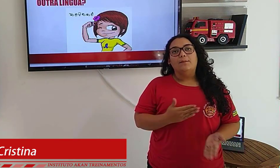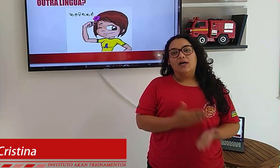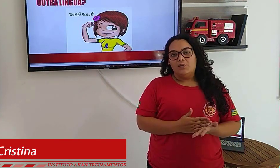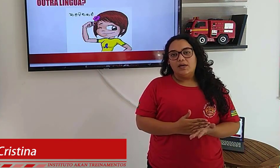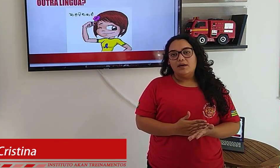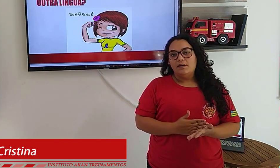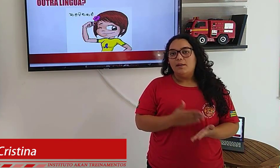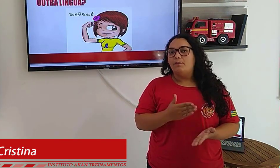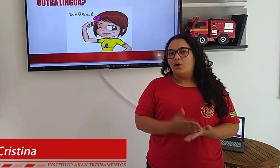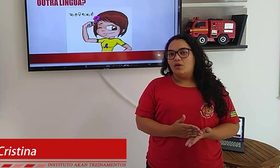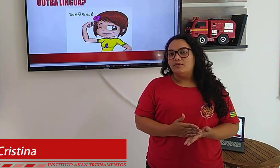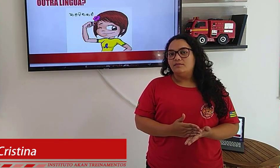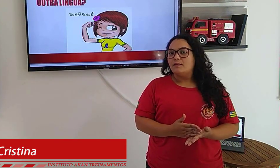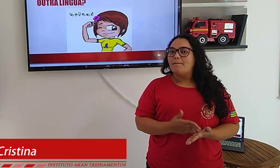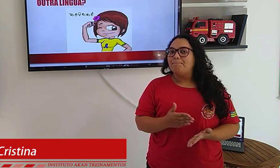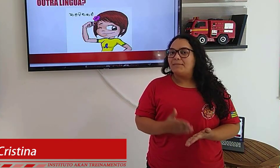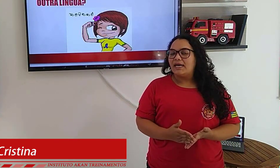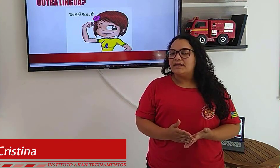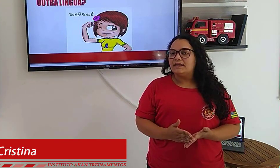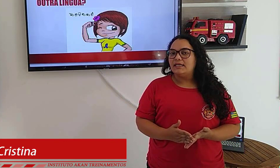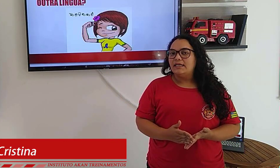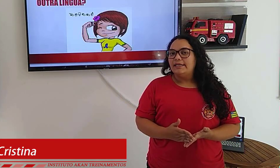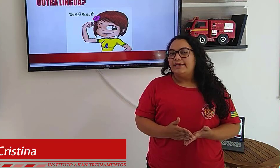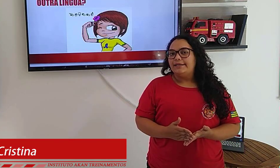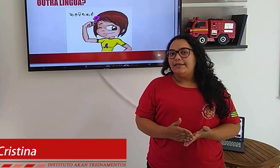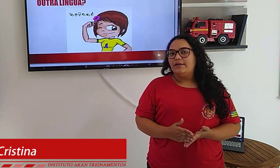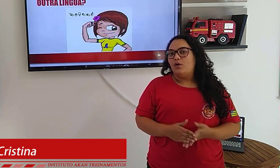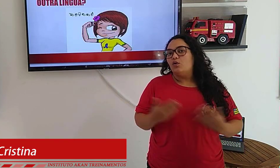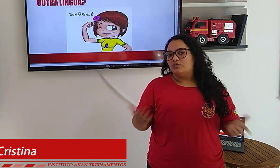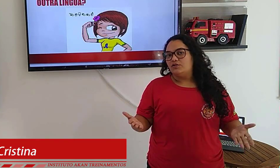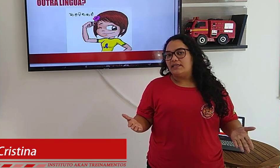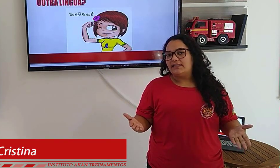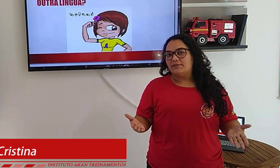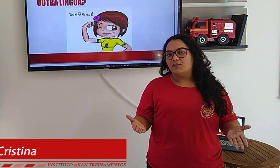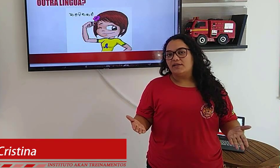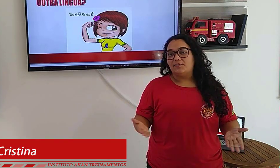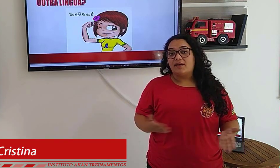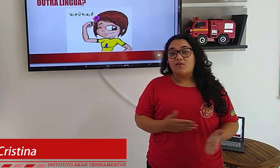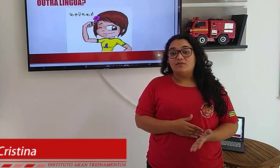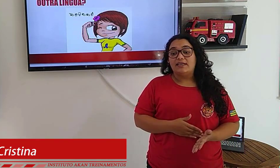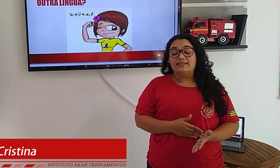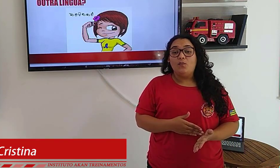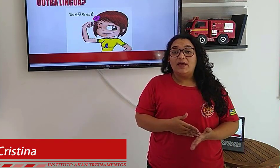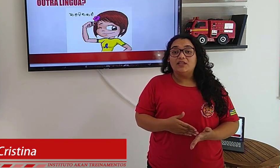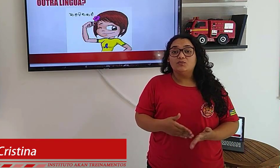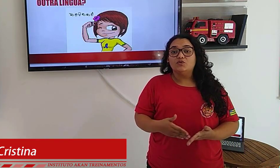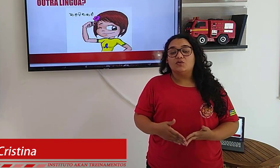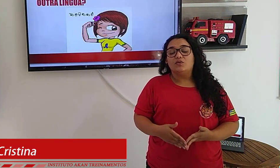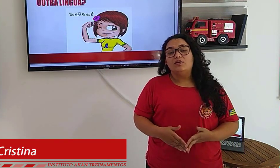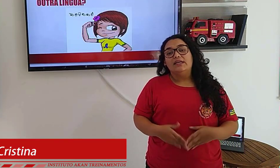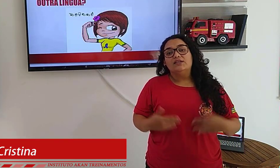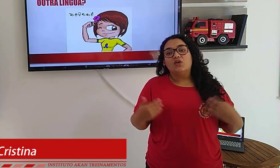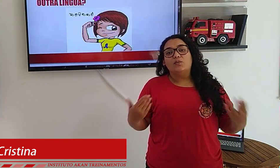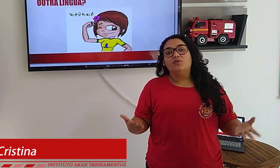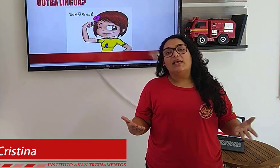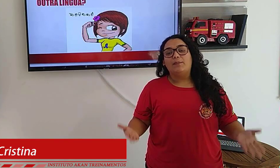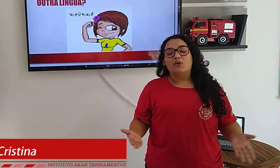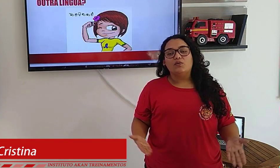mama, mom, madre e outros exemplos. Por exemplo, o que acontece? É o mesmo som que só muda o que? A pronúncia e tem o